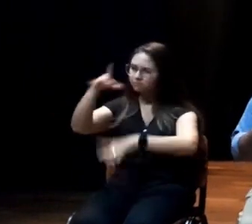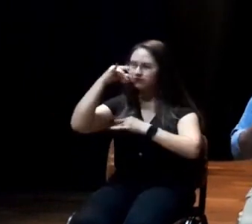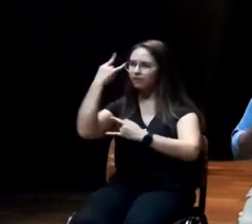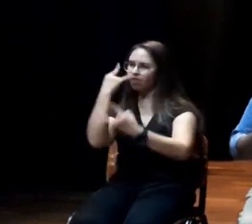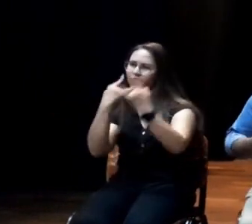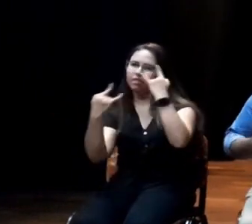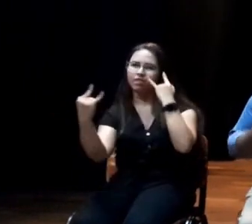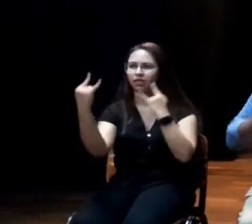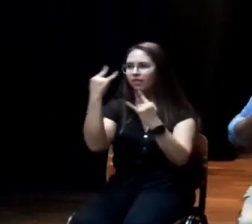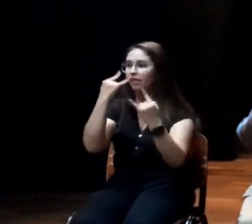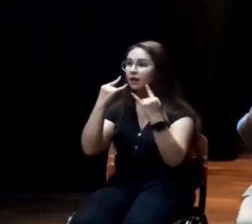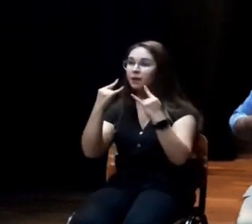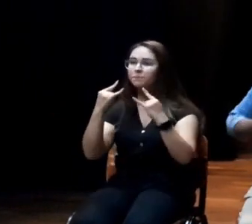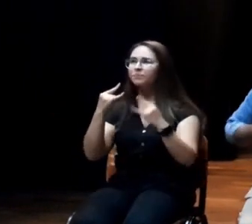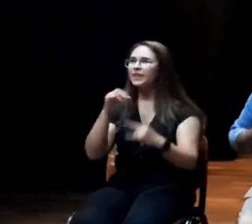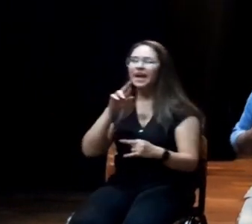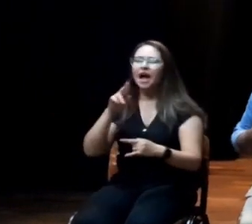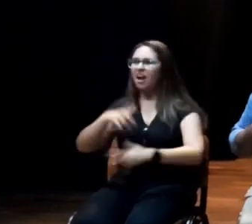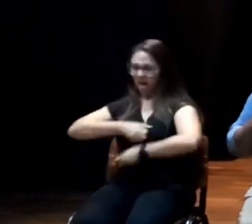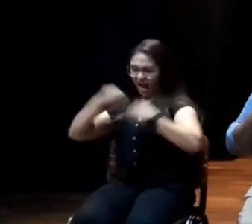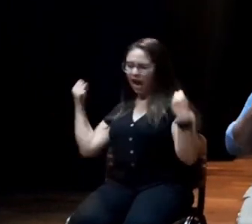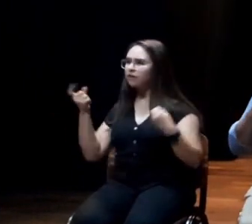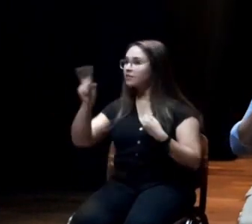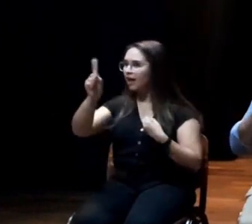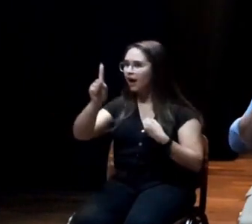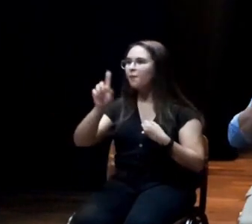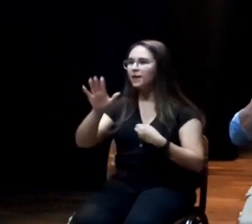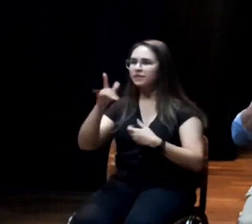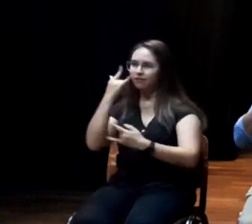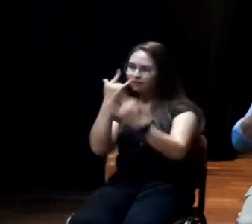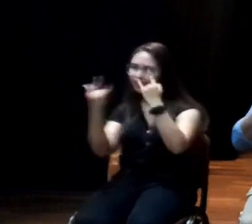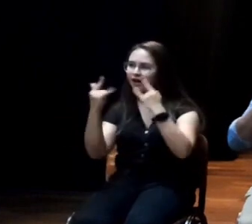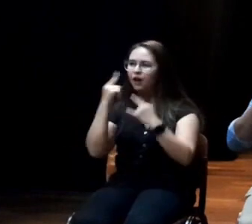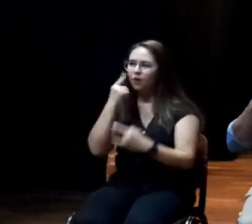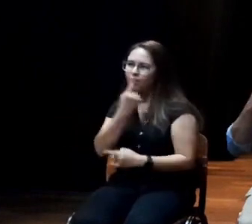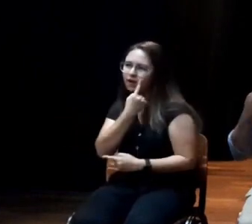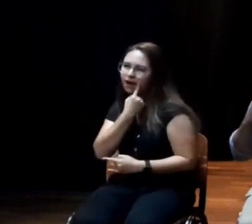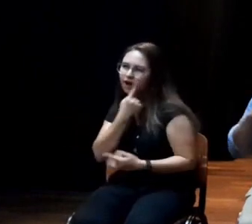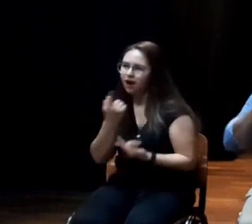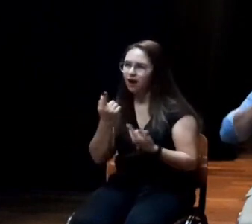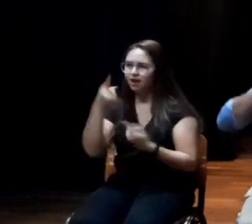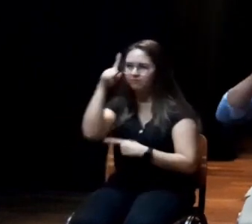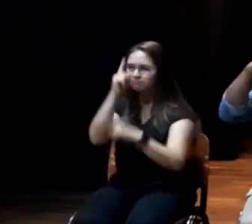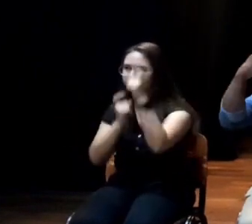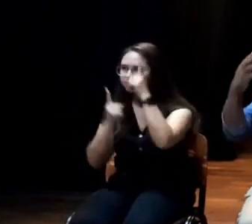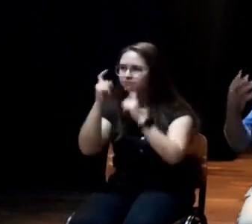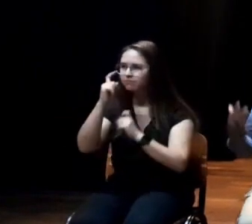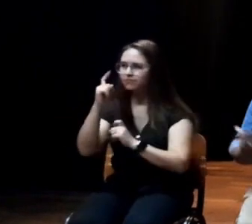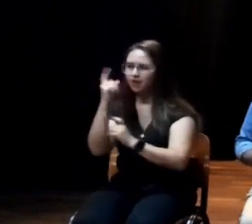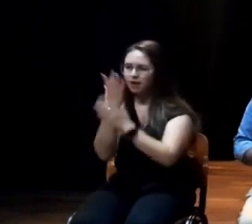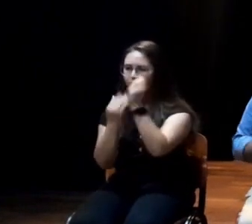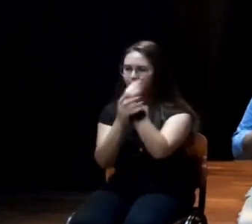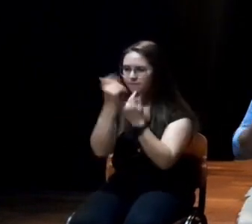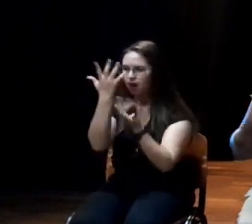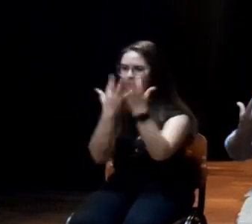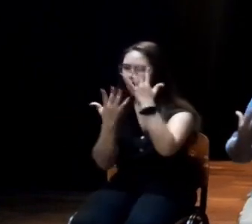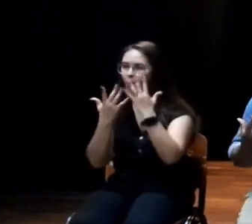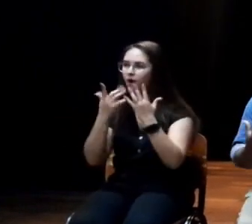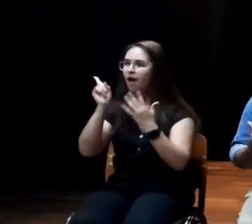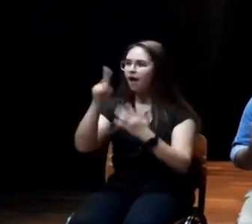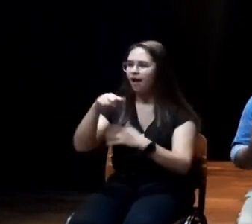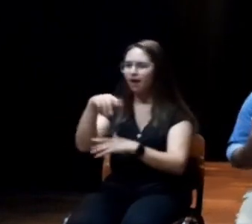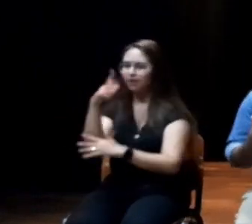não só aqui, né? Não é que eu vou tirar roupa, mas tem que ter uma sensualidade no meu olhar, no meu gesto. O meu movimento já vai ser